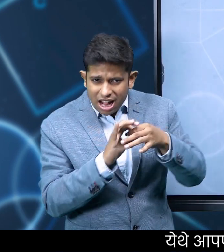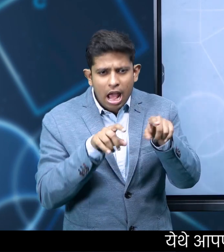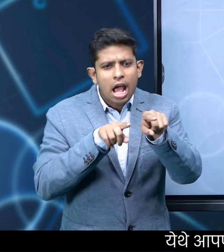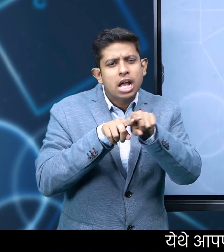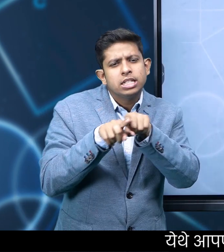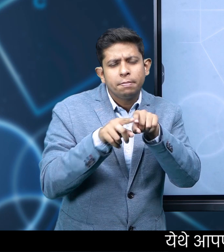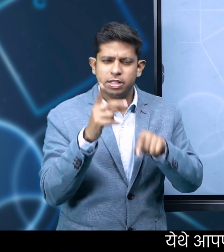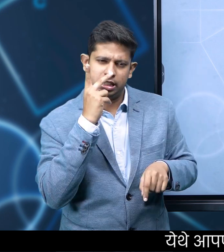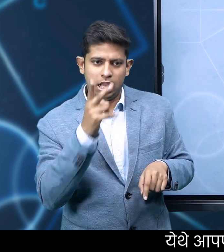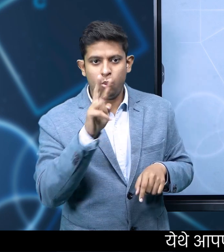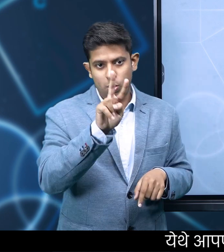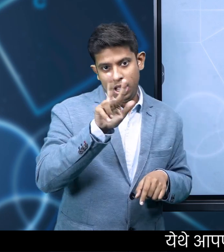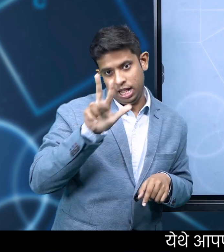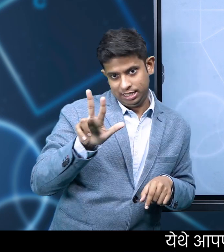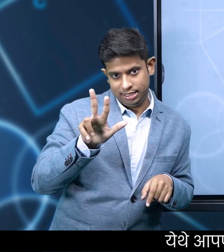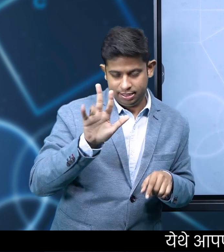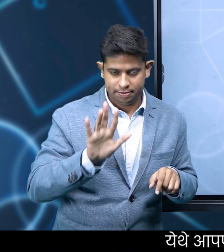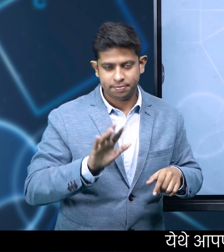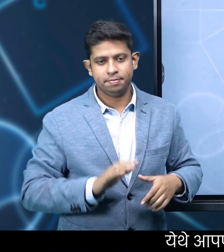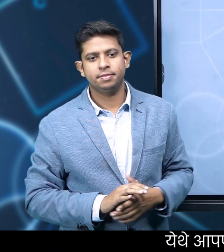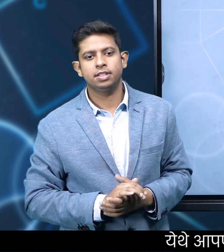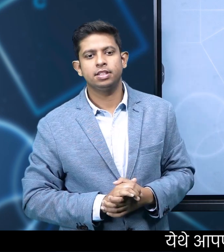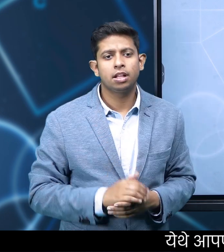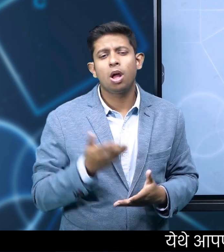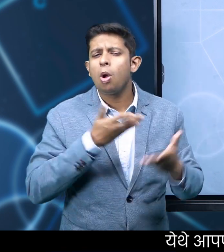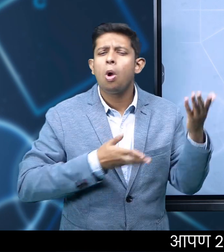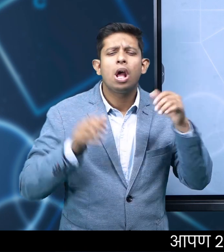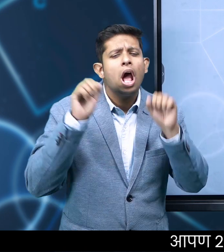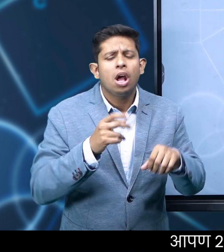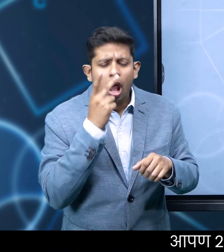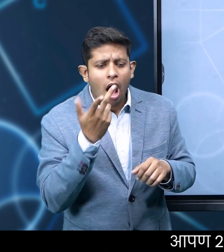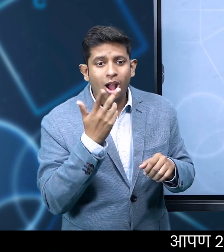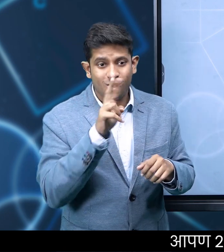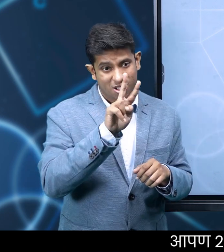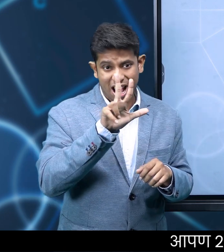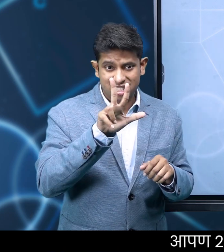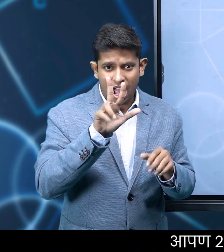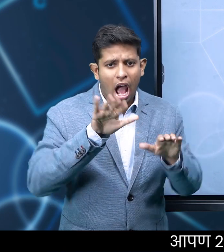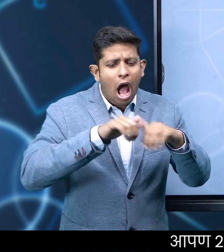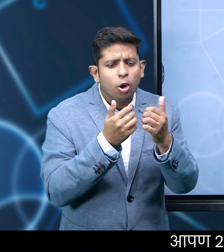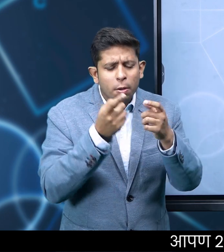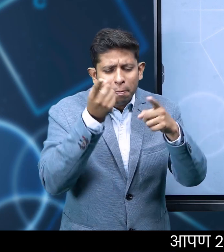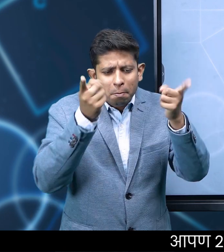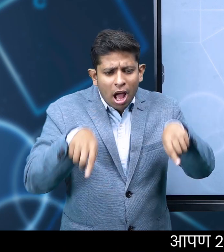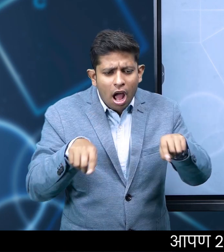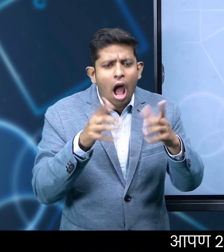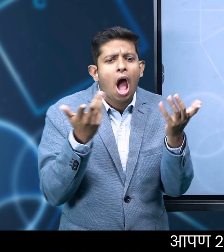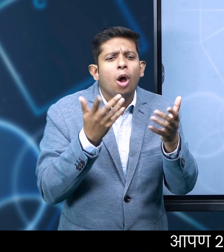येथे आपण 28 क्रमांकाचे उदाहरण घेऊ. आपण 28 चे घटक कसे शोधू शकतो?